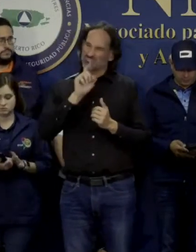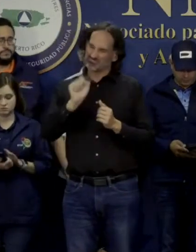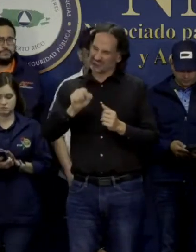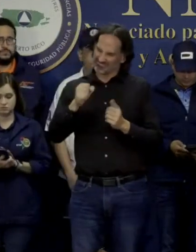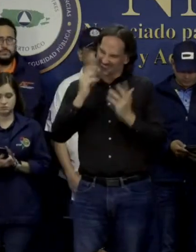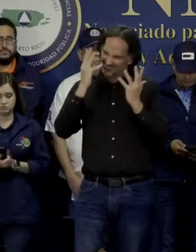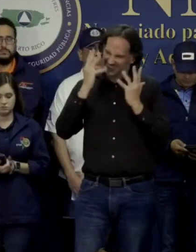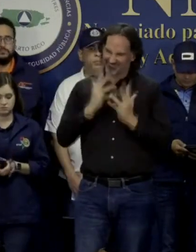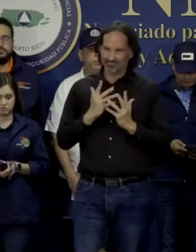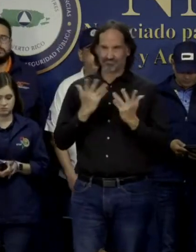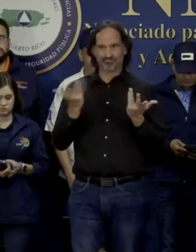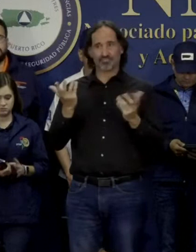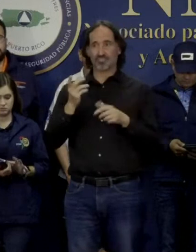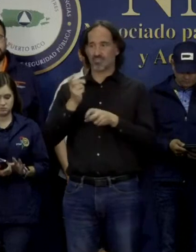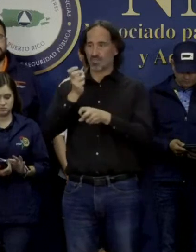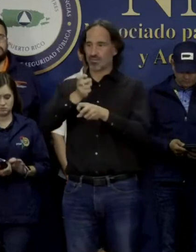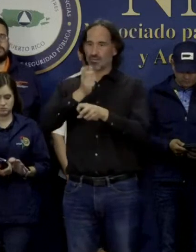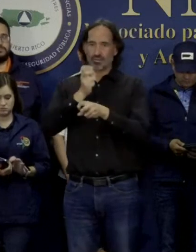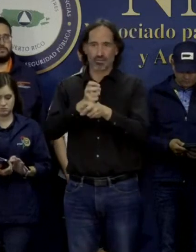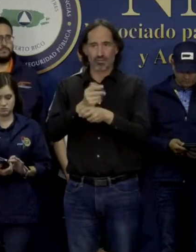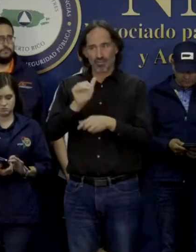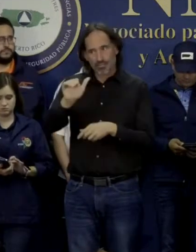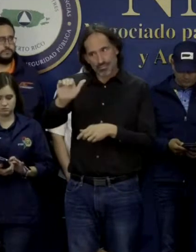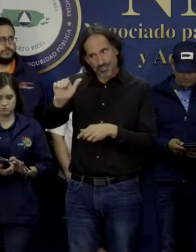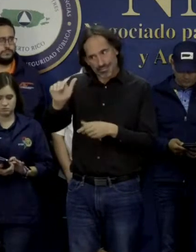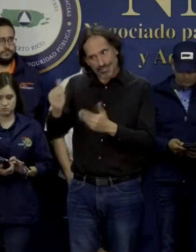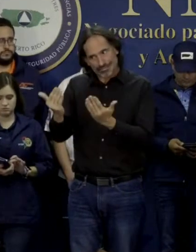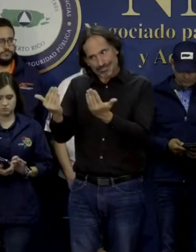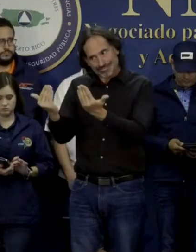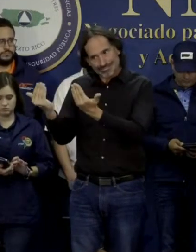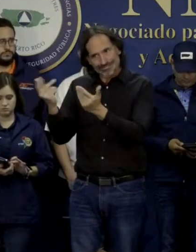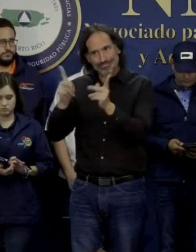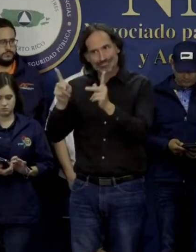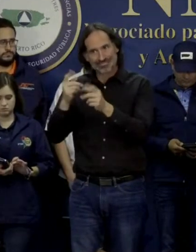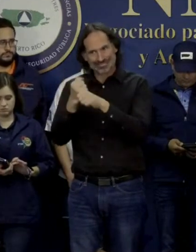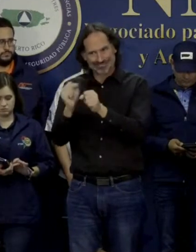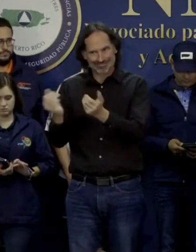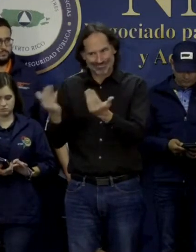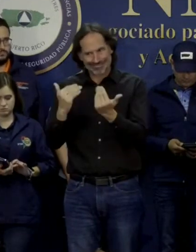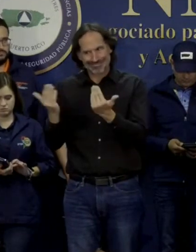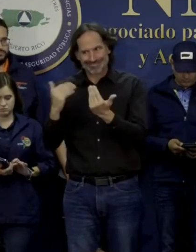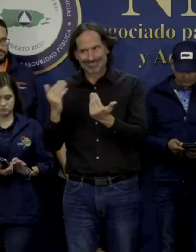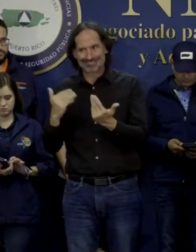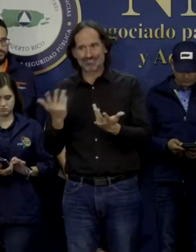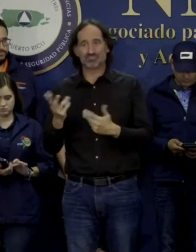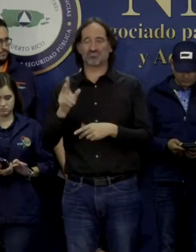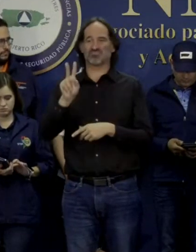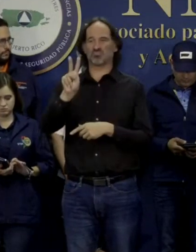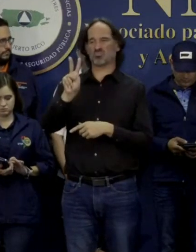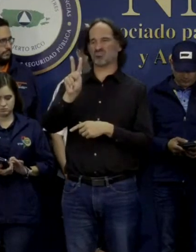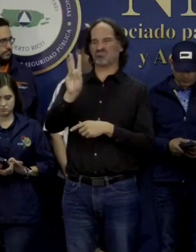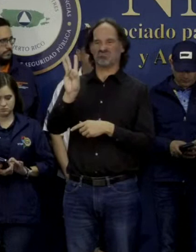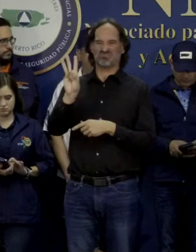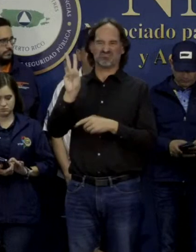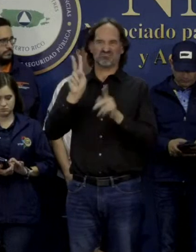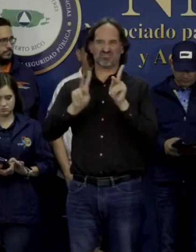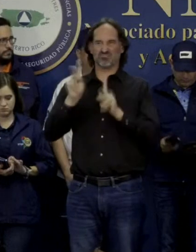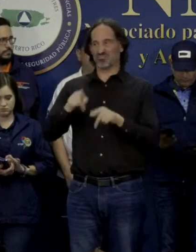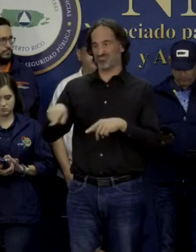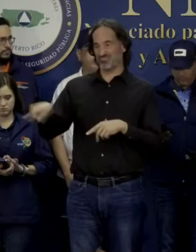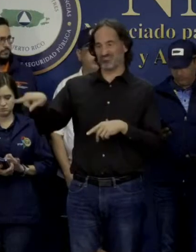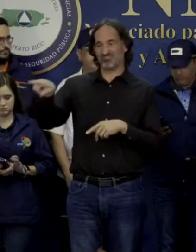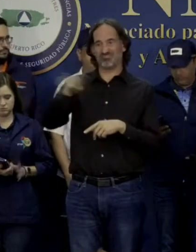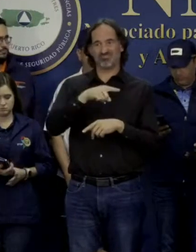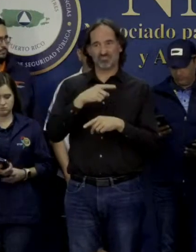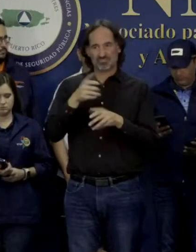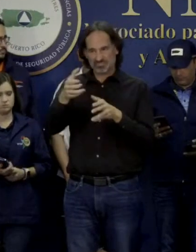difícil. Se hicieron un rescate de sobre 426 personas que cuando se vieron, ¿verdad?, con